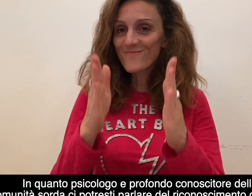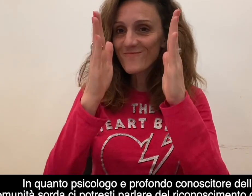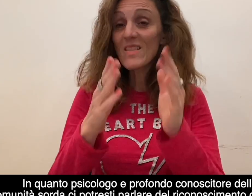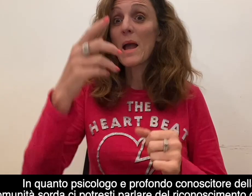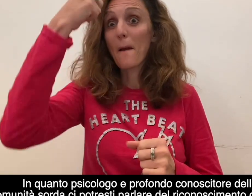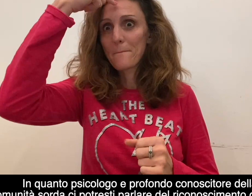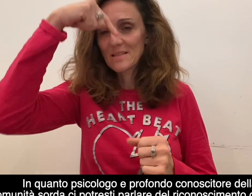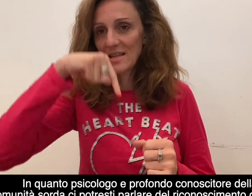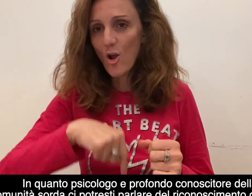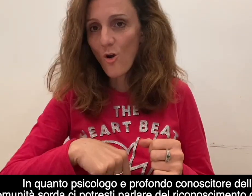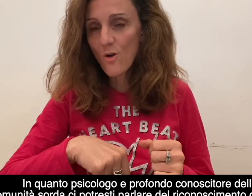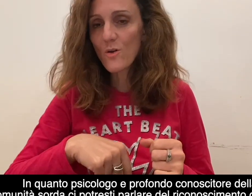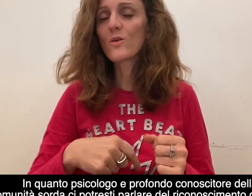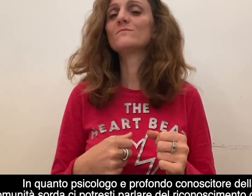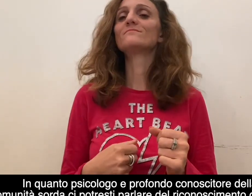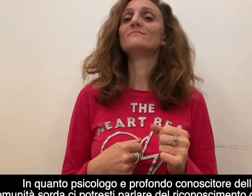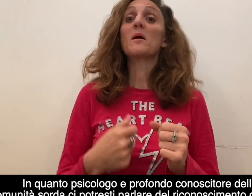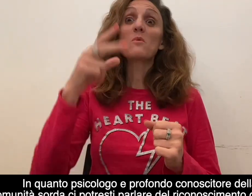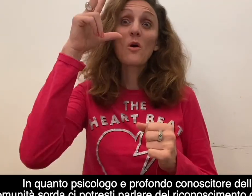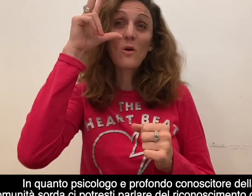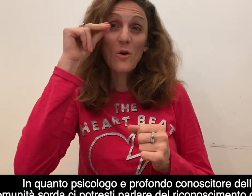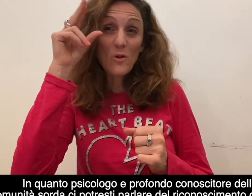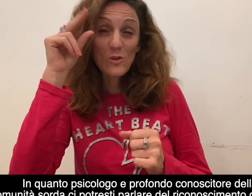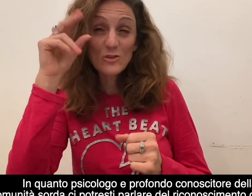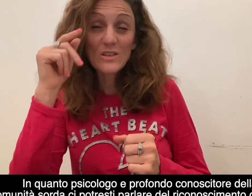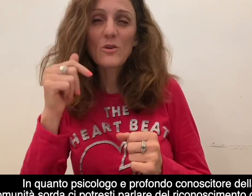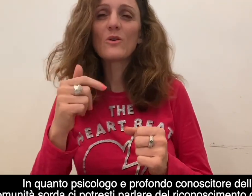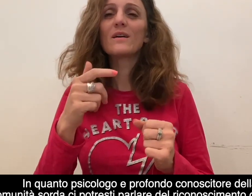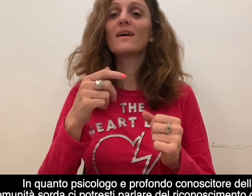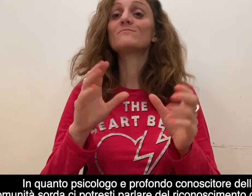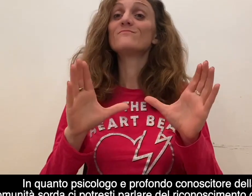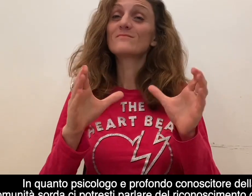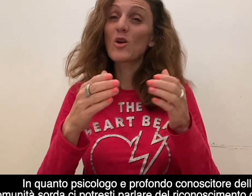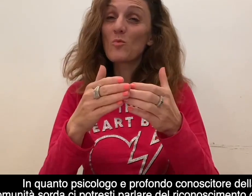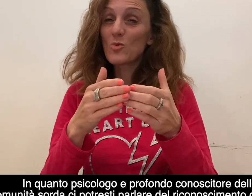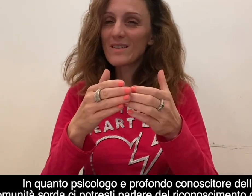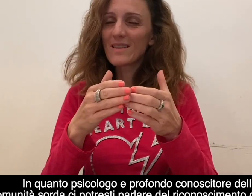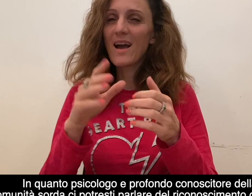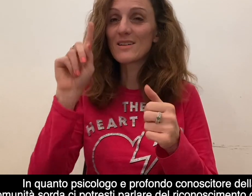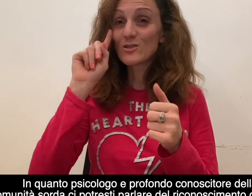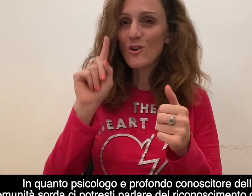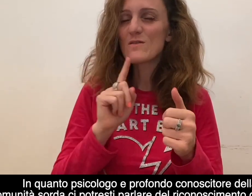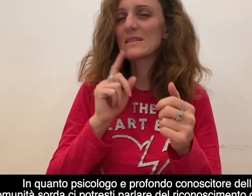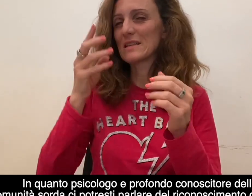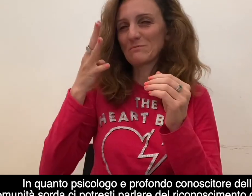ciao allora in quanto psicologo e anche profondo conoscitore della